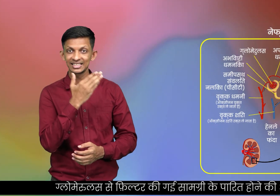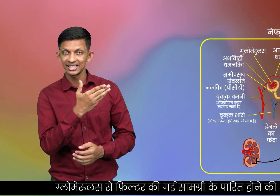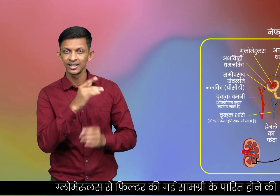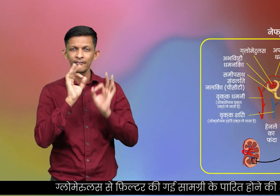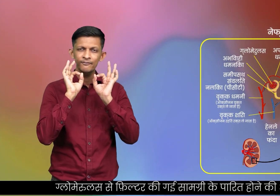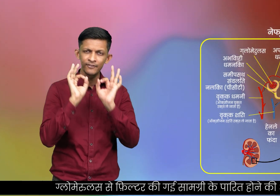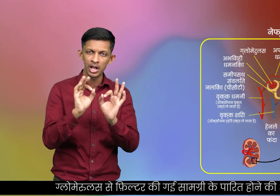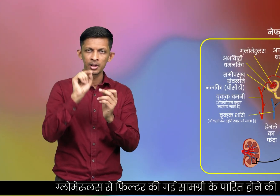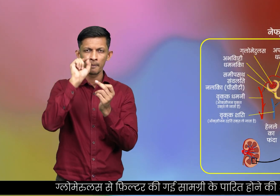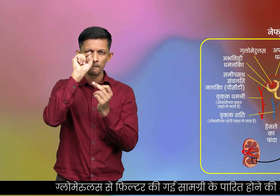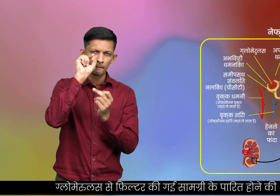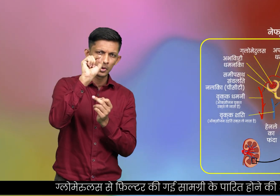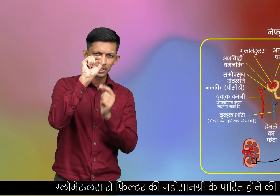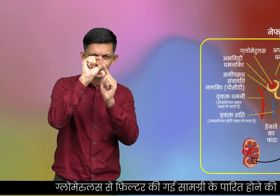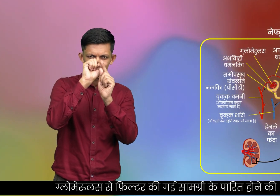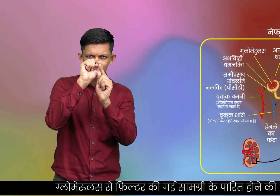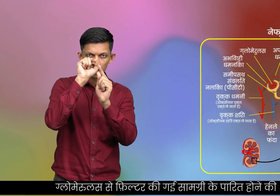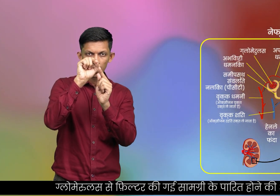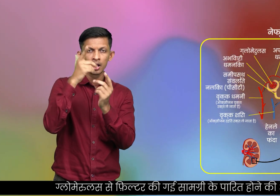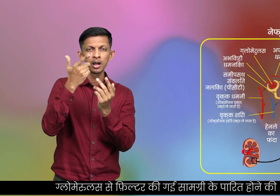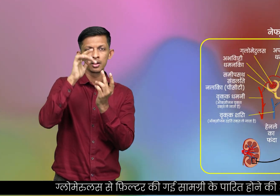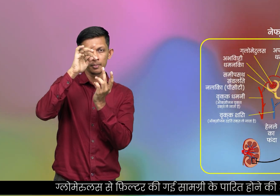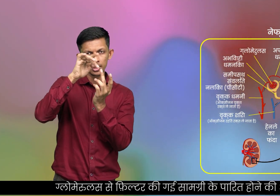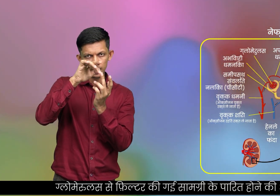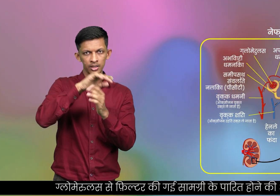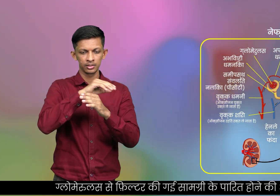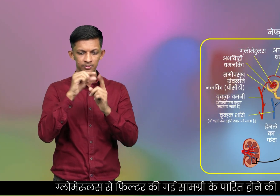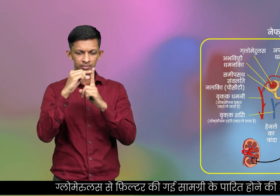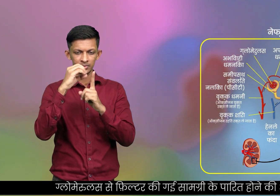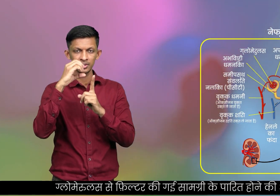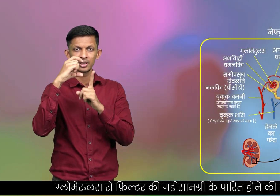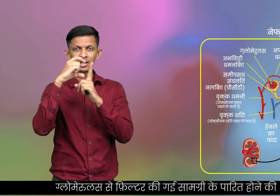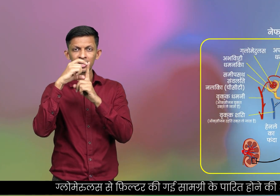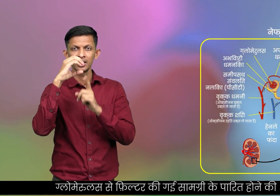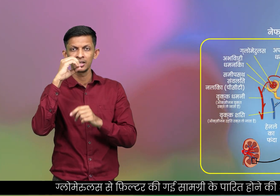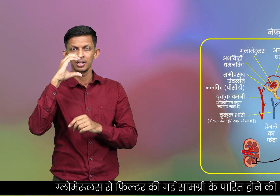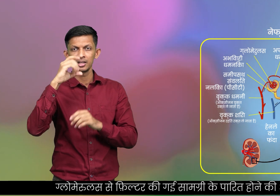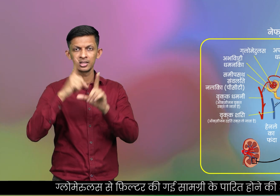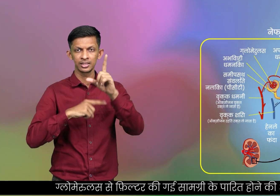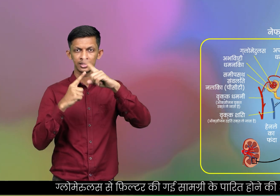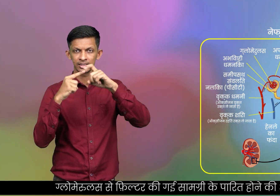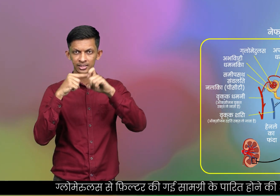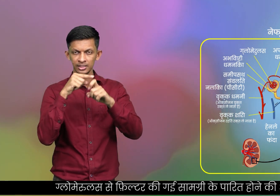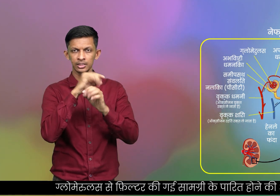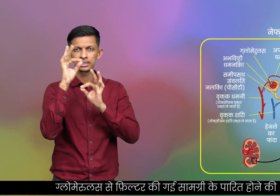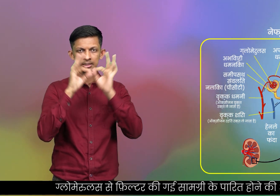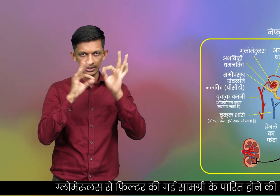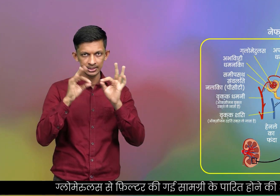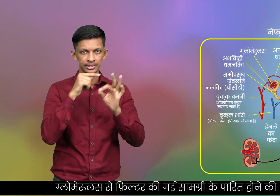ग्लोमेरुलस से फिल्टर की गई सामग्री के पारित होने की अनुमति देने के लिए